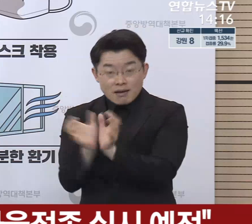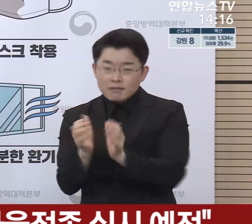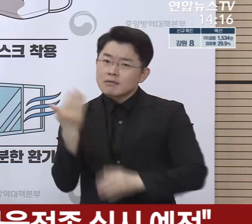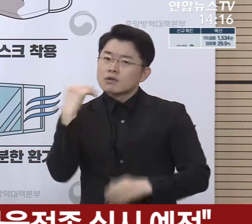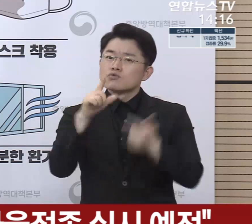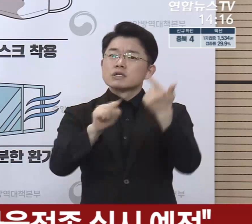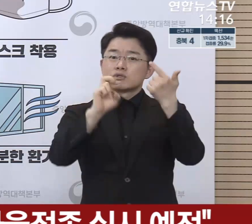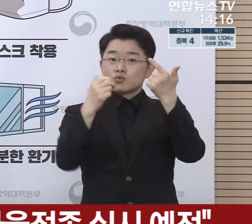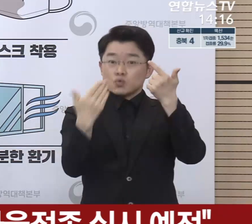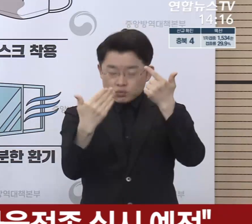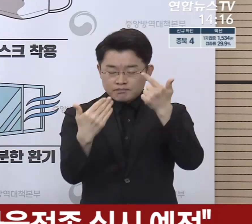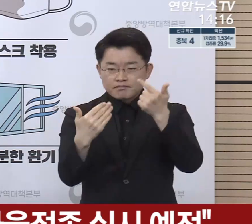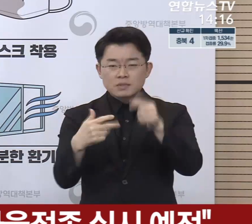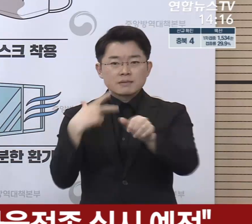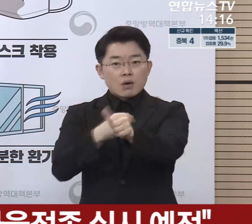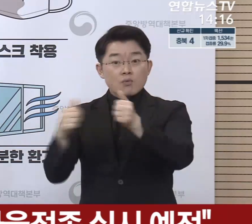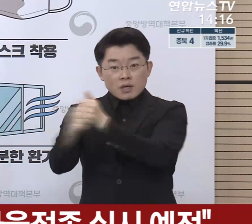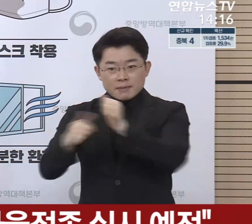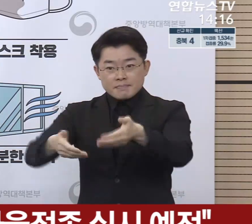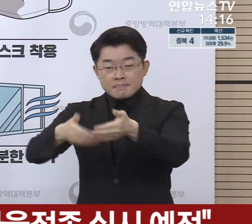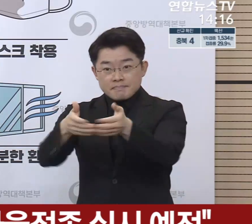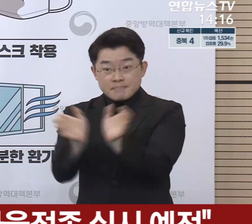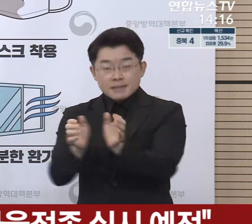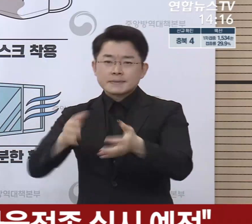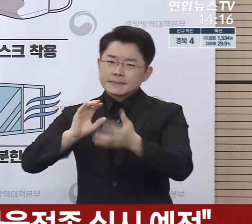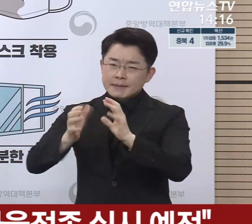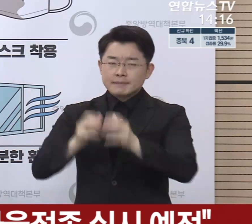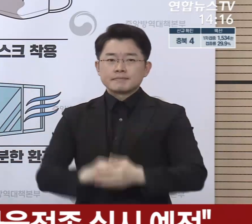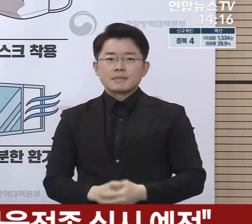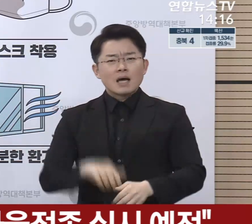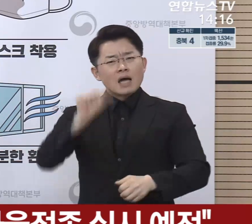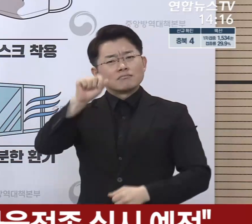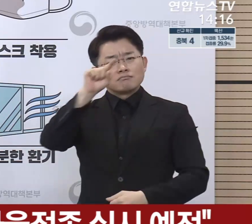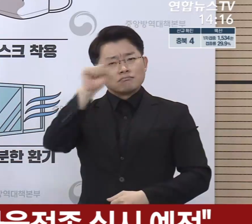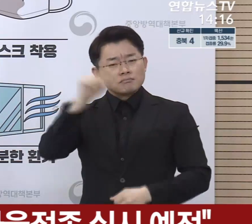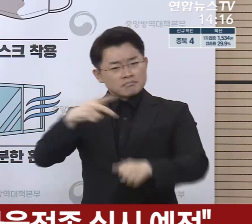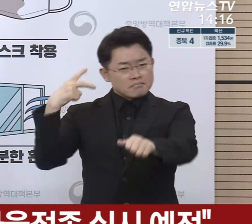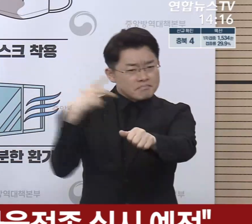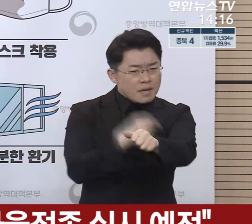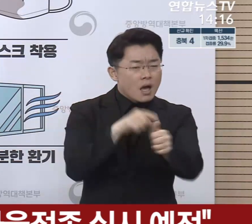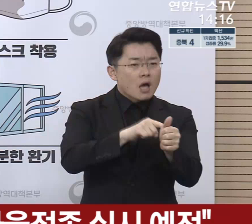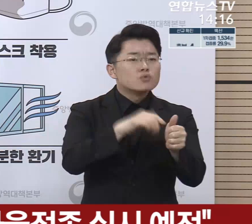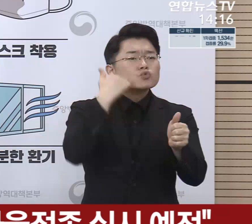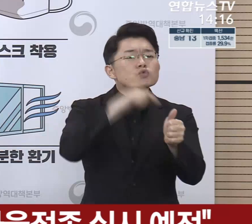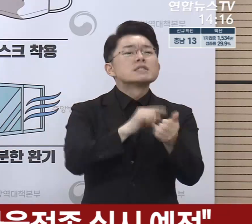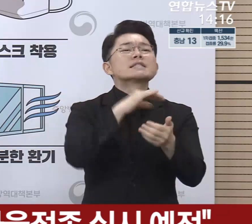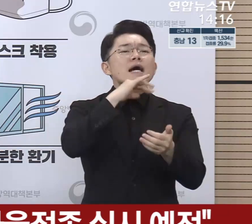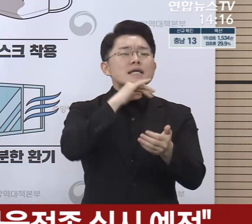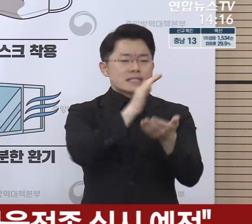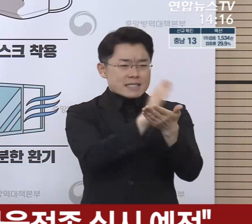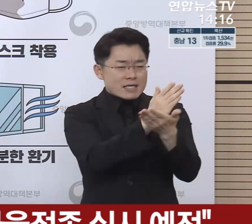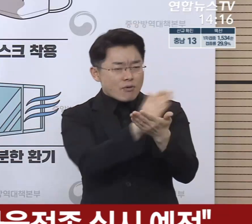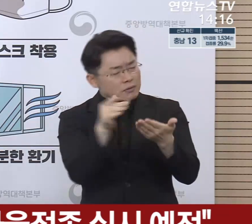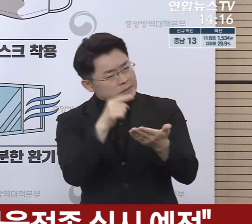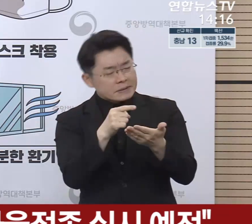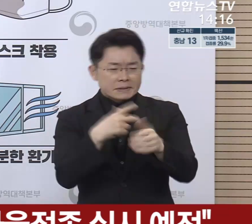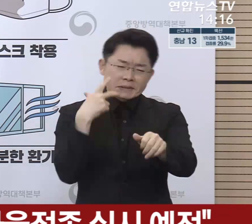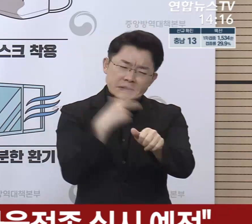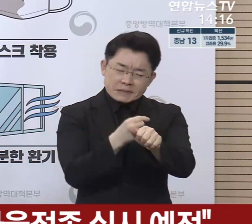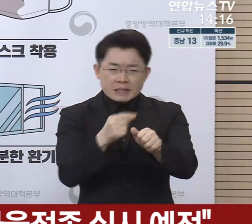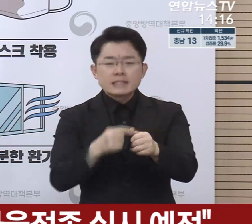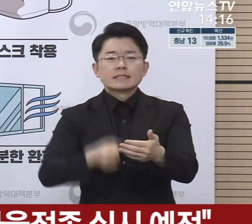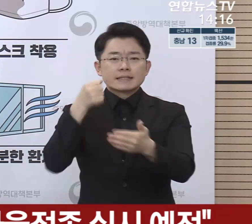6월 29일 날 개최하여 아스트라제네카 백신의 접종 권고 연령에 대해서 재검토를